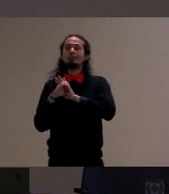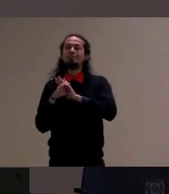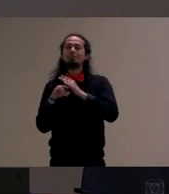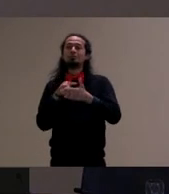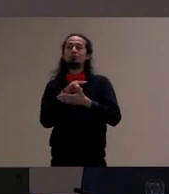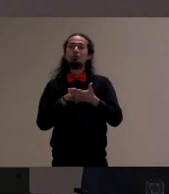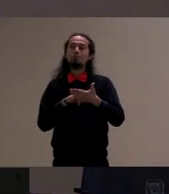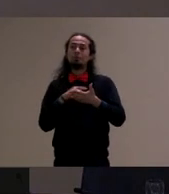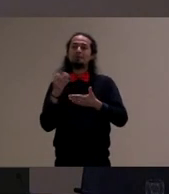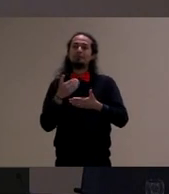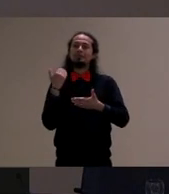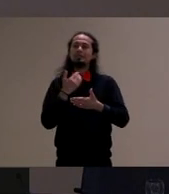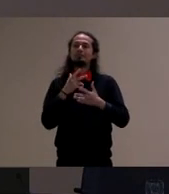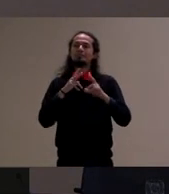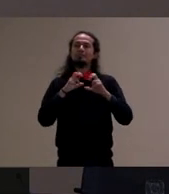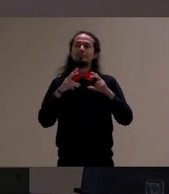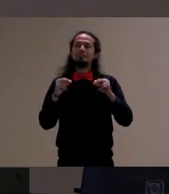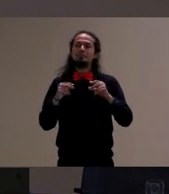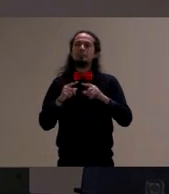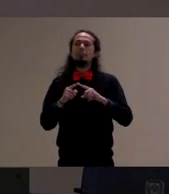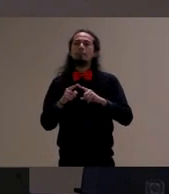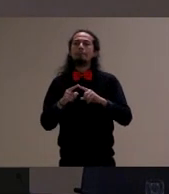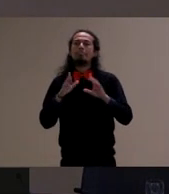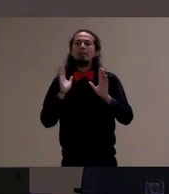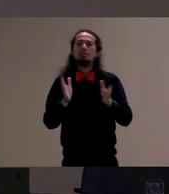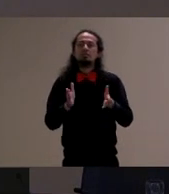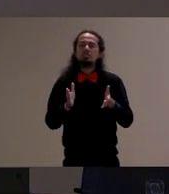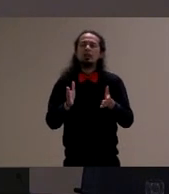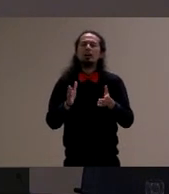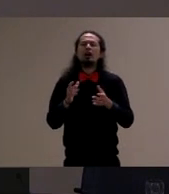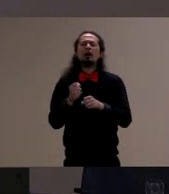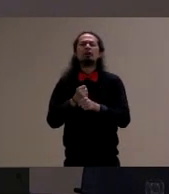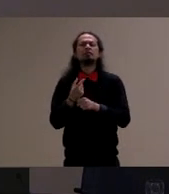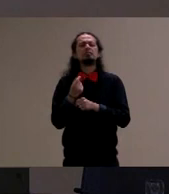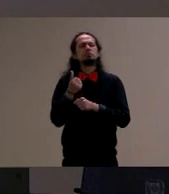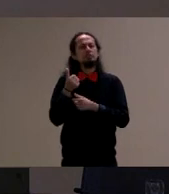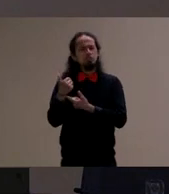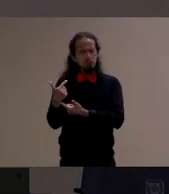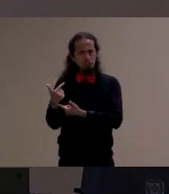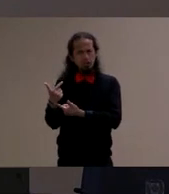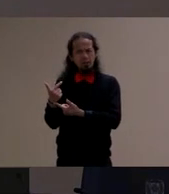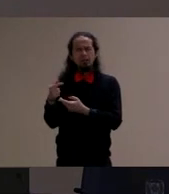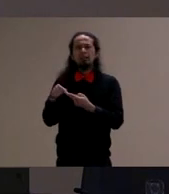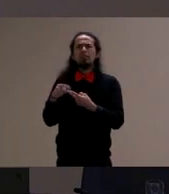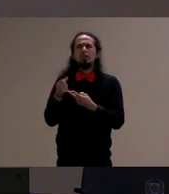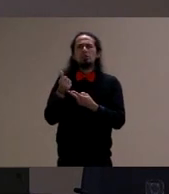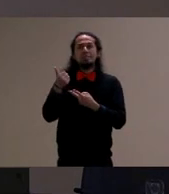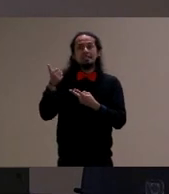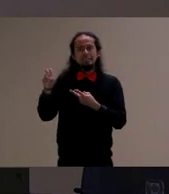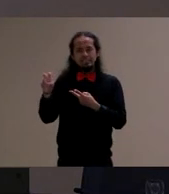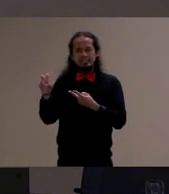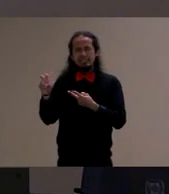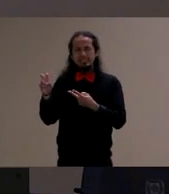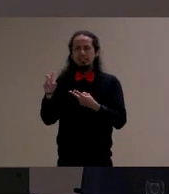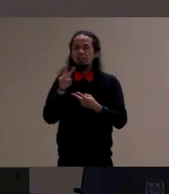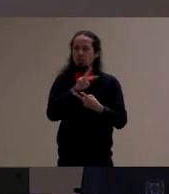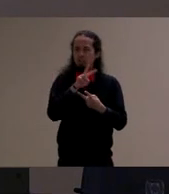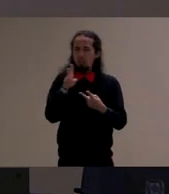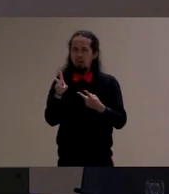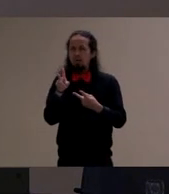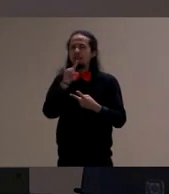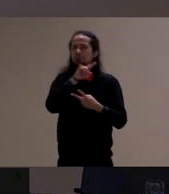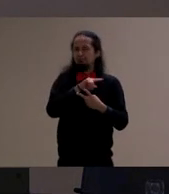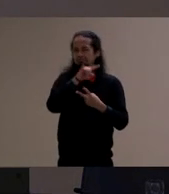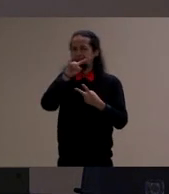documentos da rede mas já lá né em 2012 e em 2015 nos dois documentos eu trago um